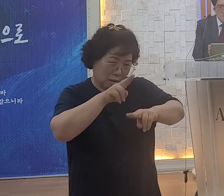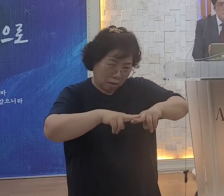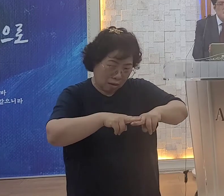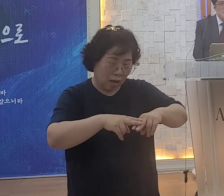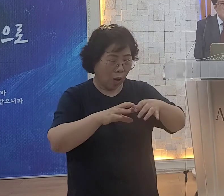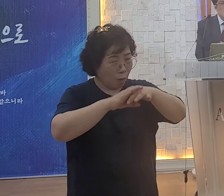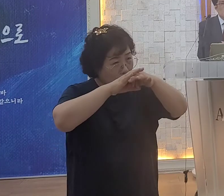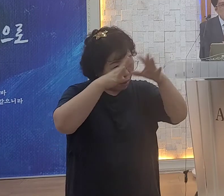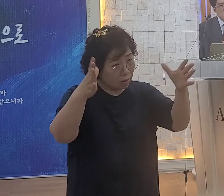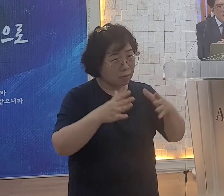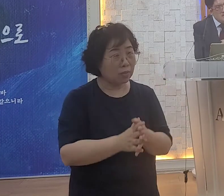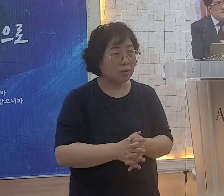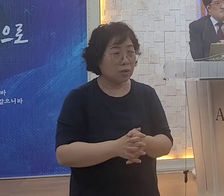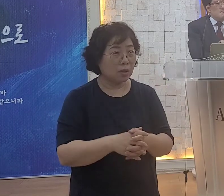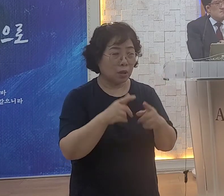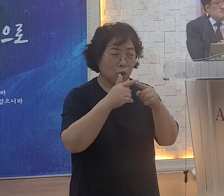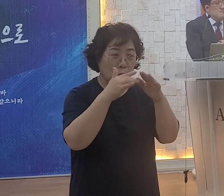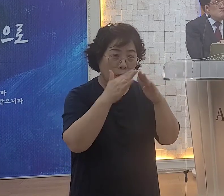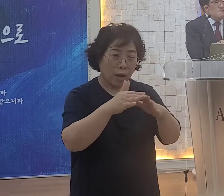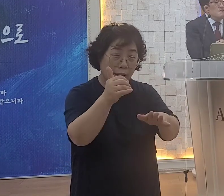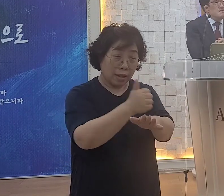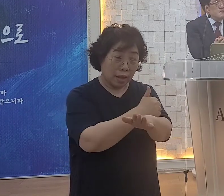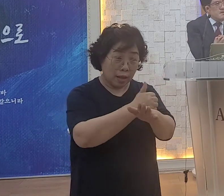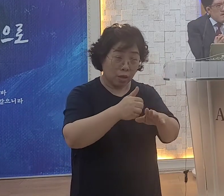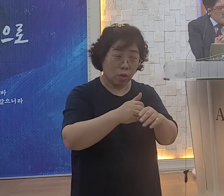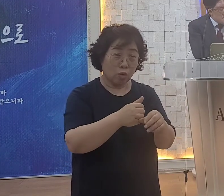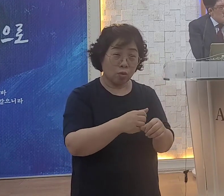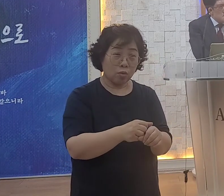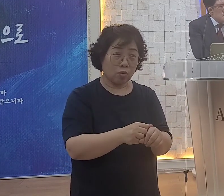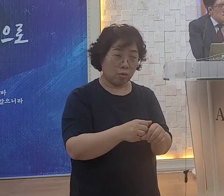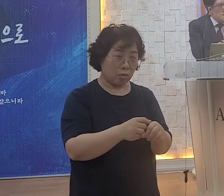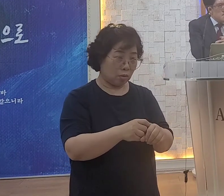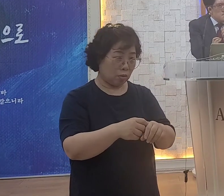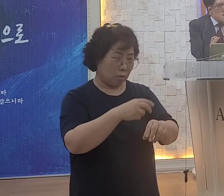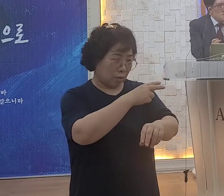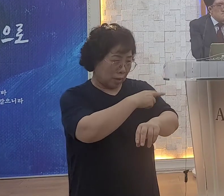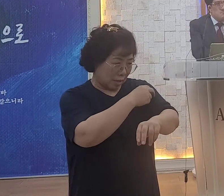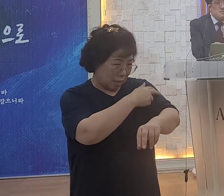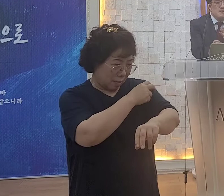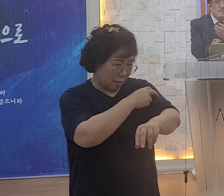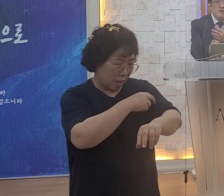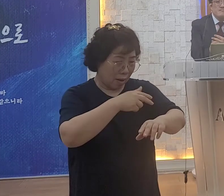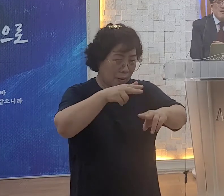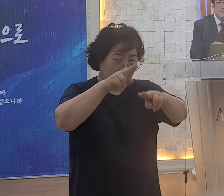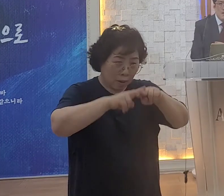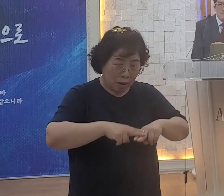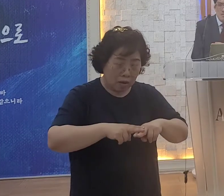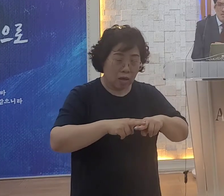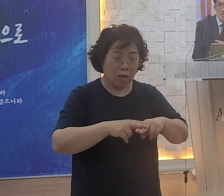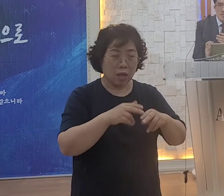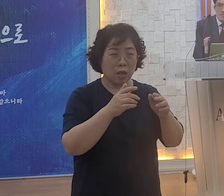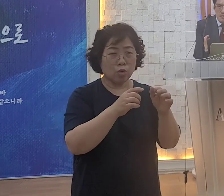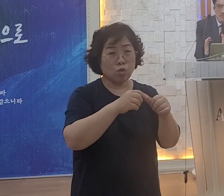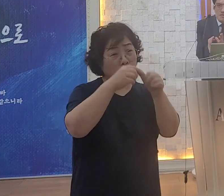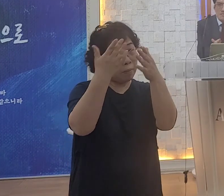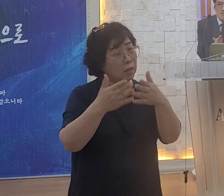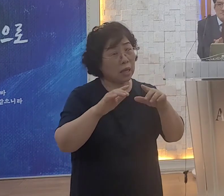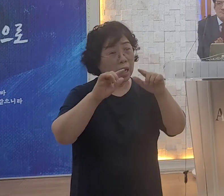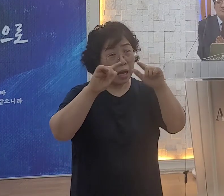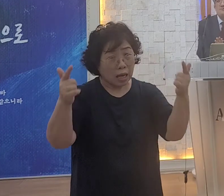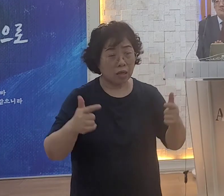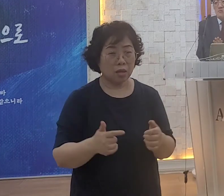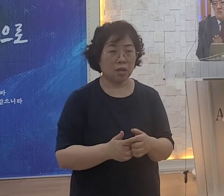게 아니고 교회를 다닌다고 구원을 얻는 게 아니고 예수를 내 마음 가운데